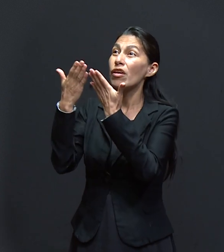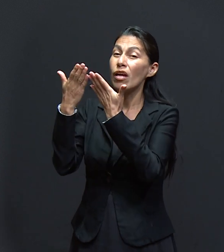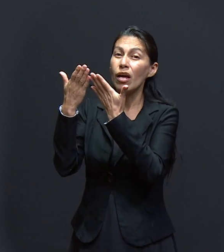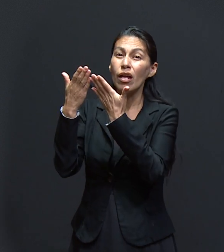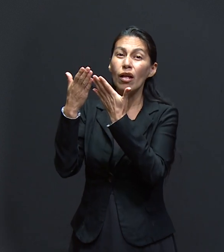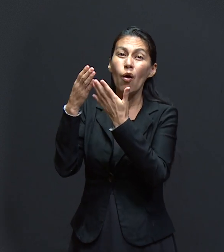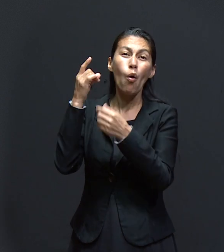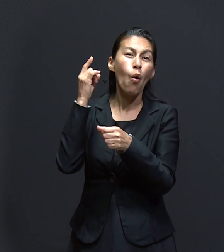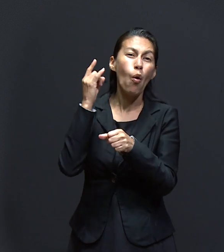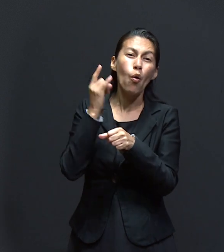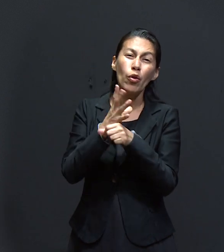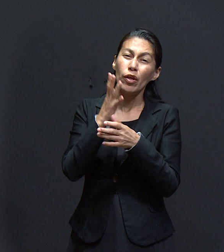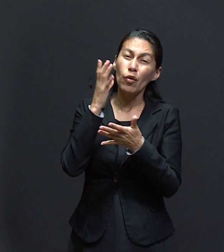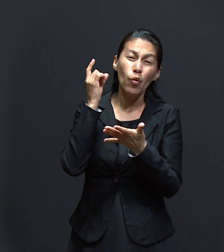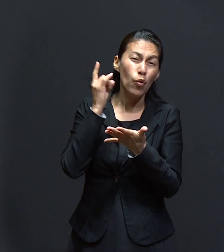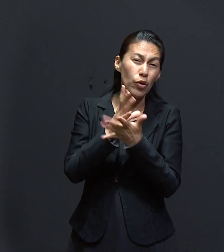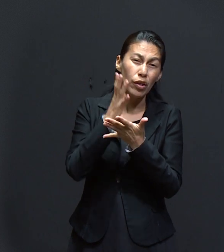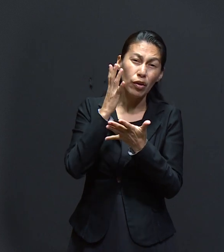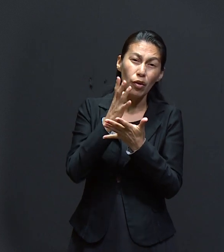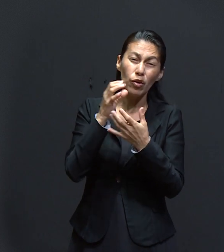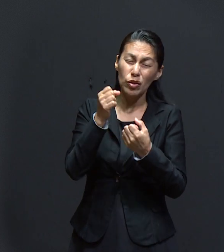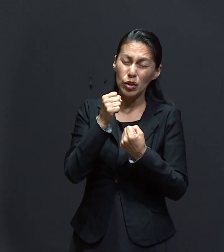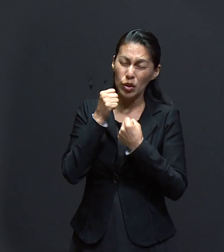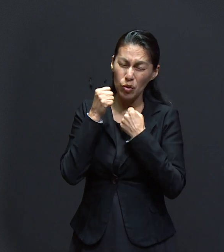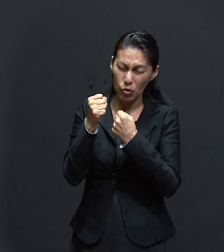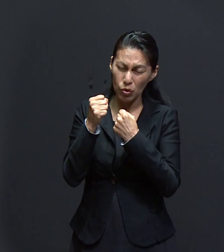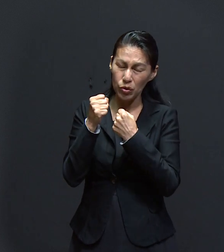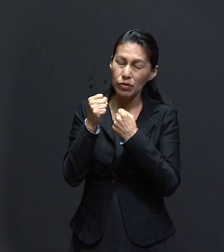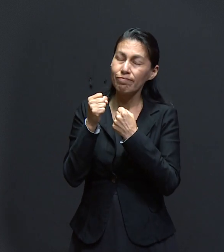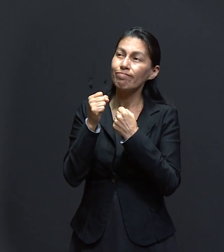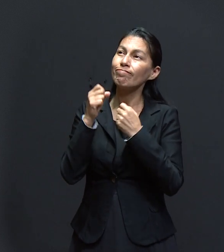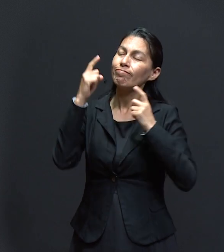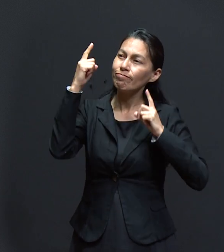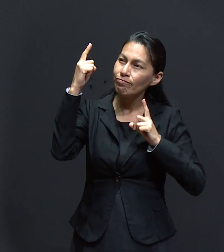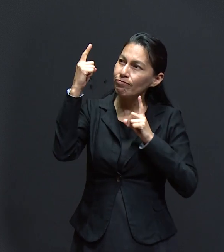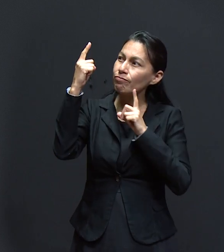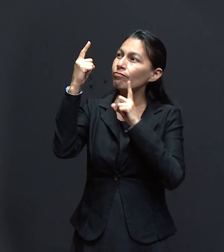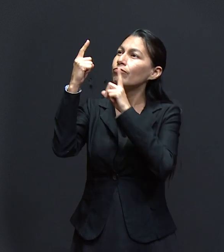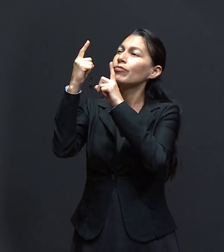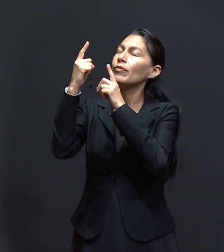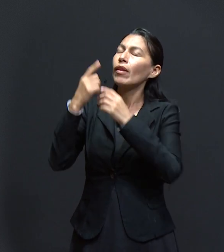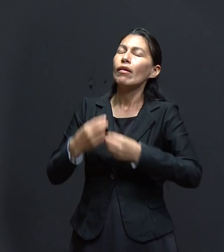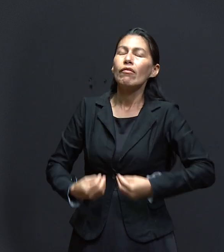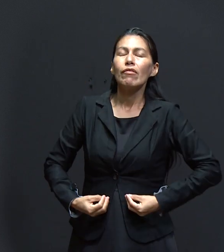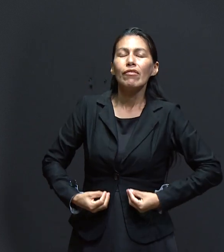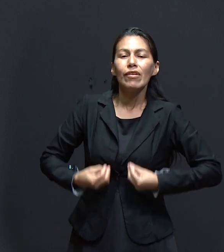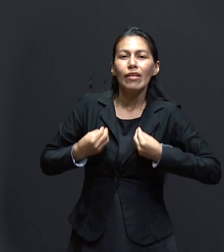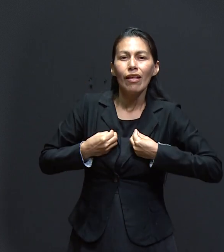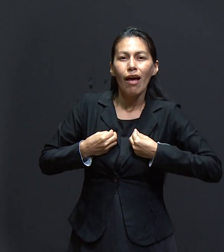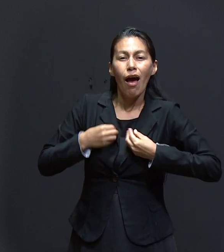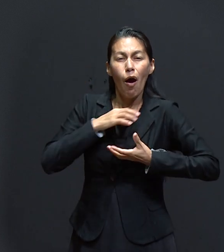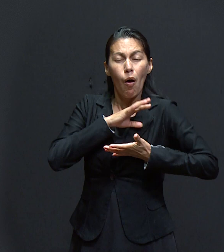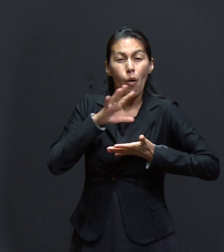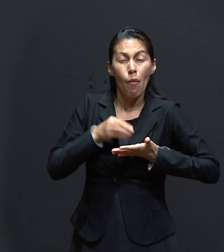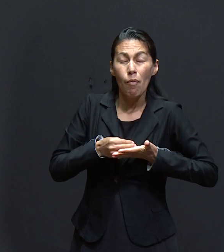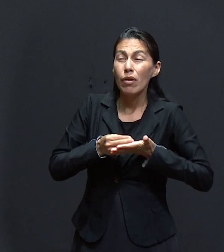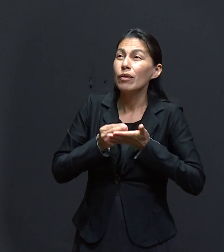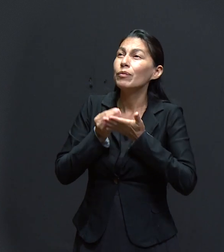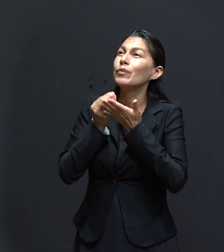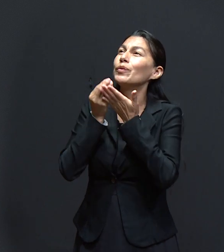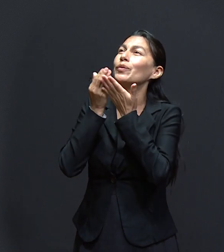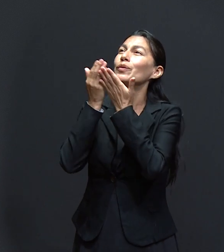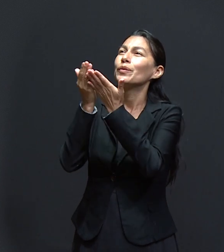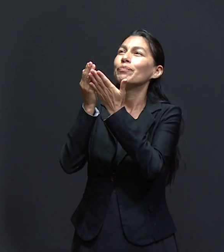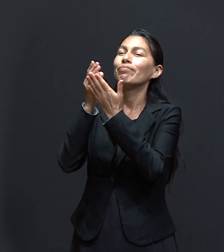acude a jesucristo cuando entrega su vida al príncipe de paz quien